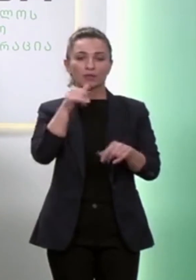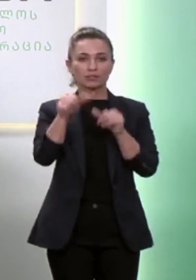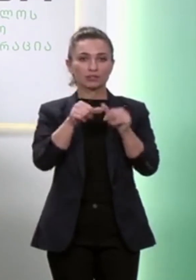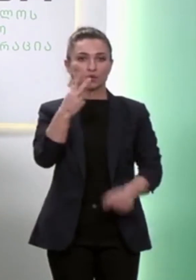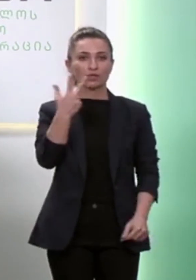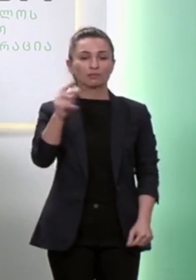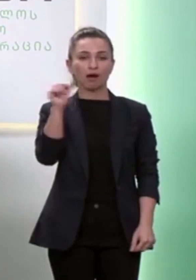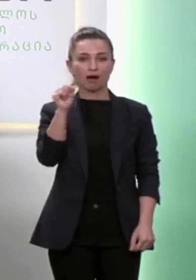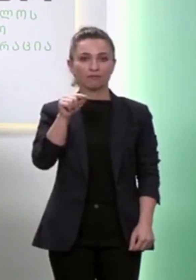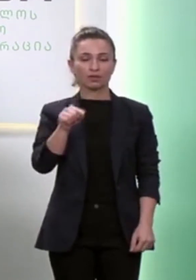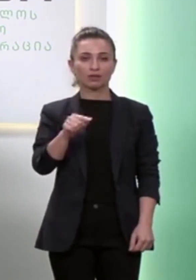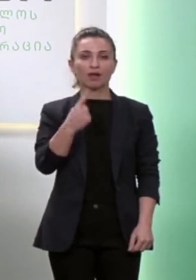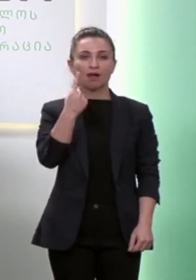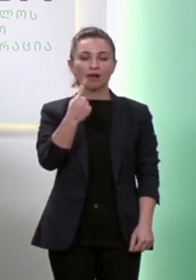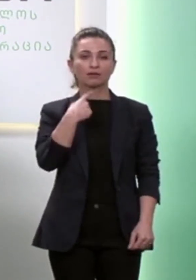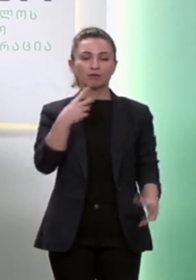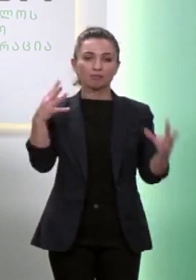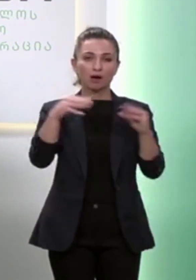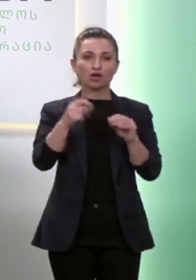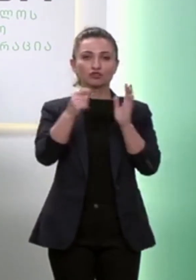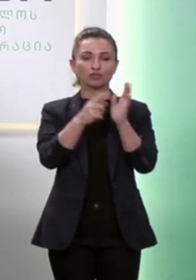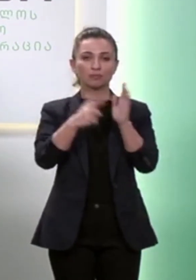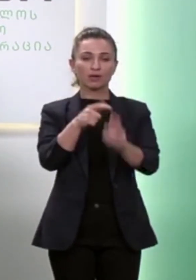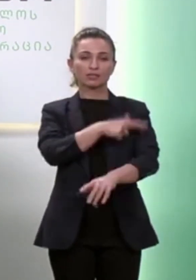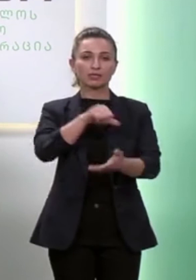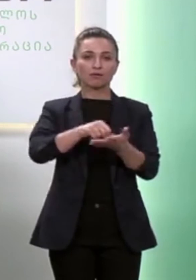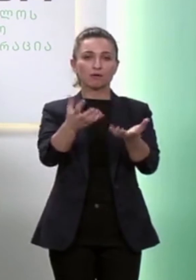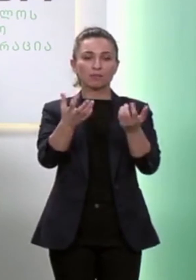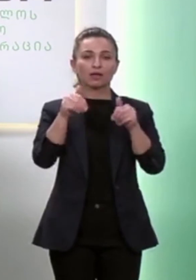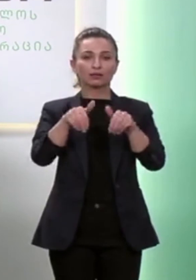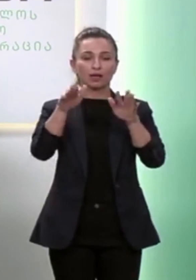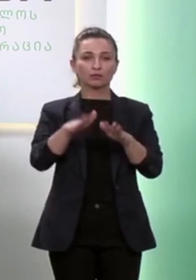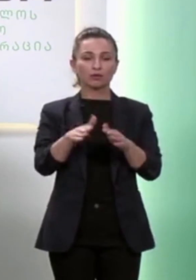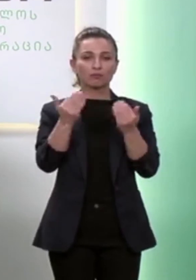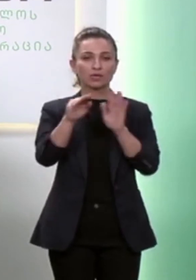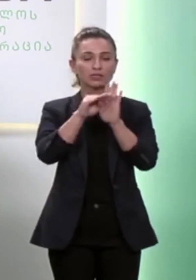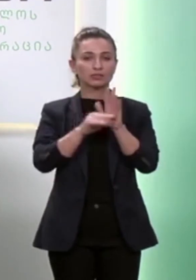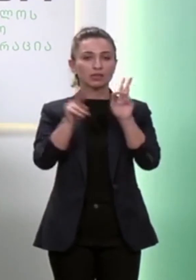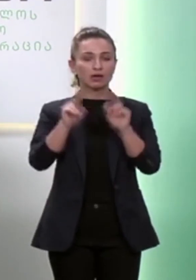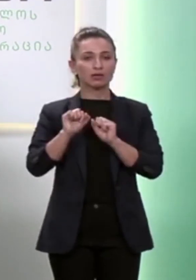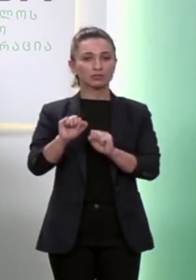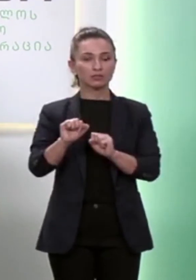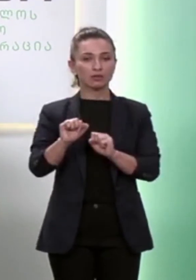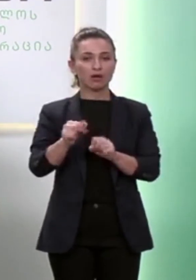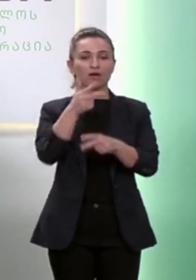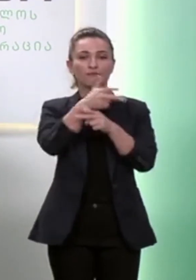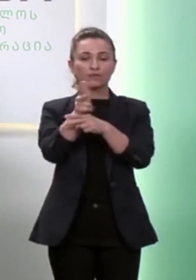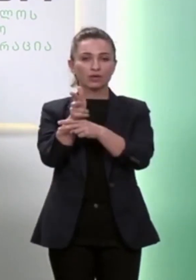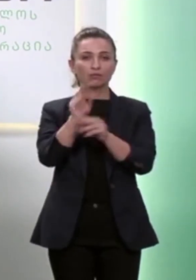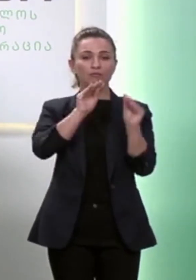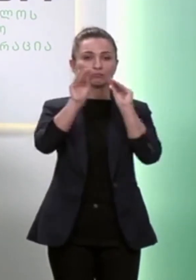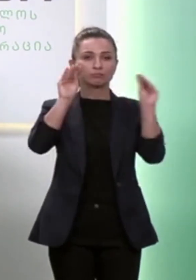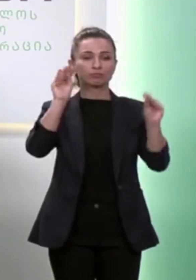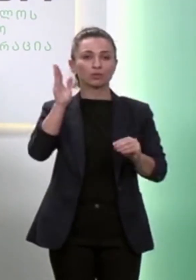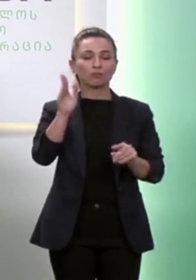23 აგვისტოს ერთხმად 17-ვე წევრის მიერ მიღებული დადგენილებით განსაზღვრული წესებით. კერძოდ, ვიდეო კამერები